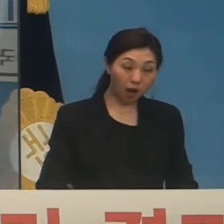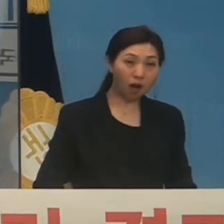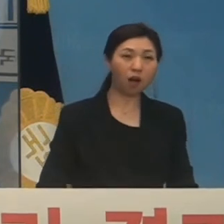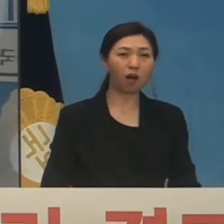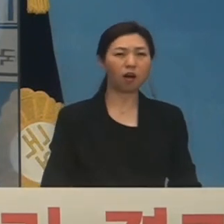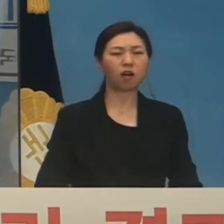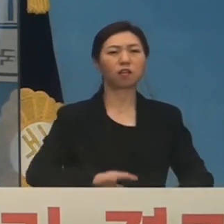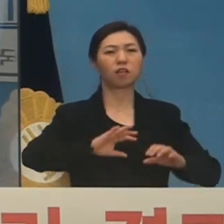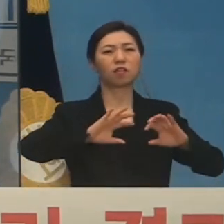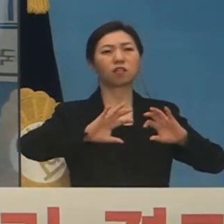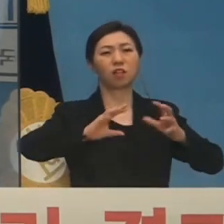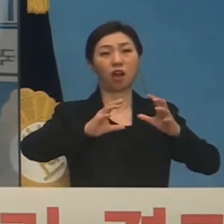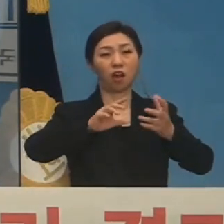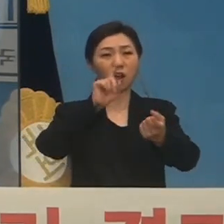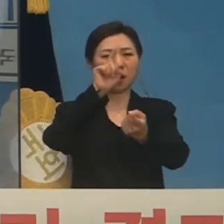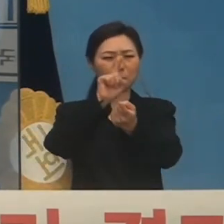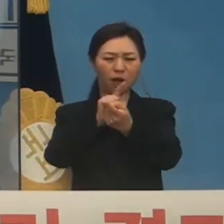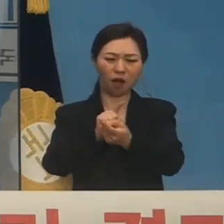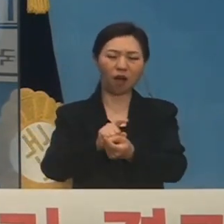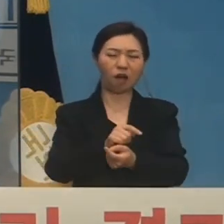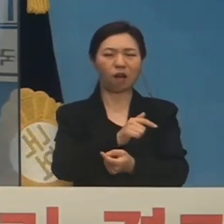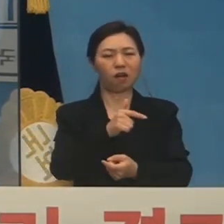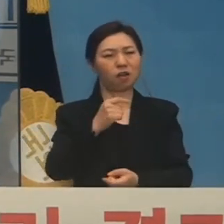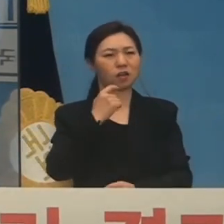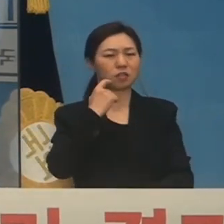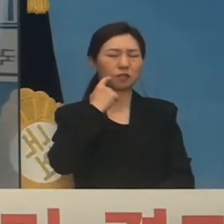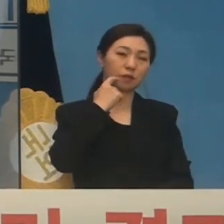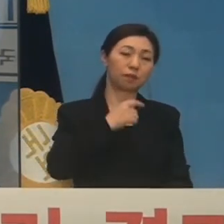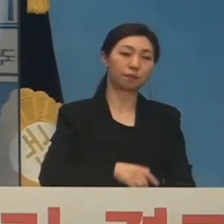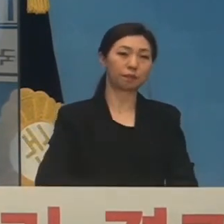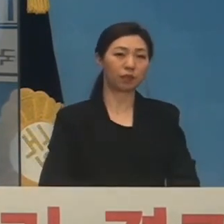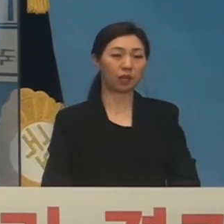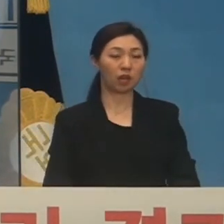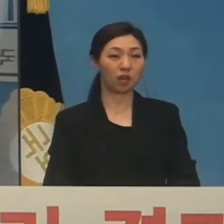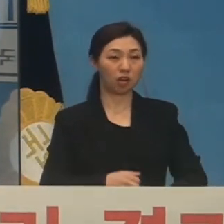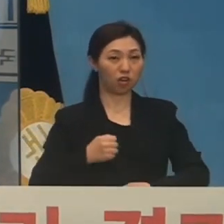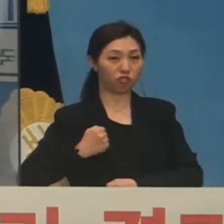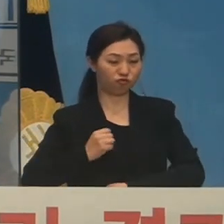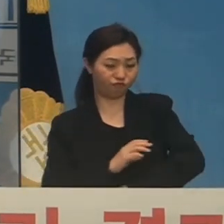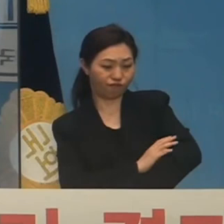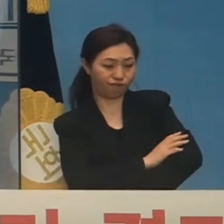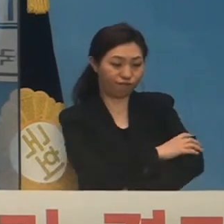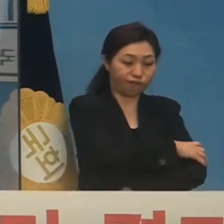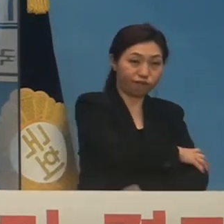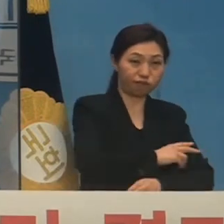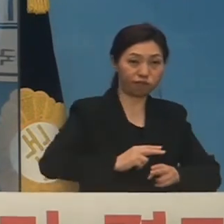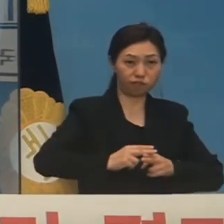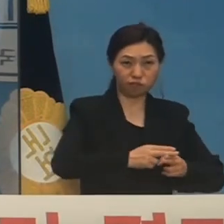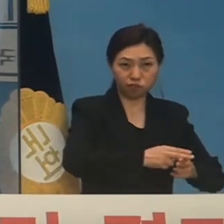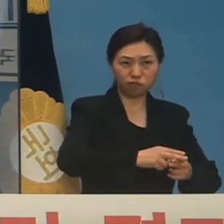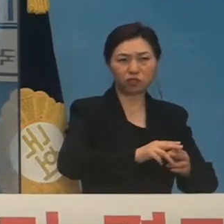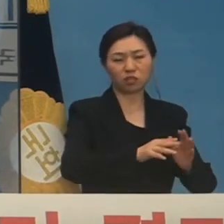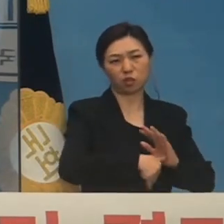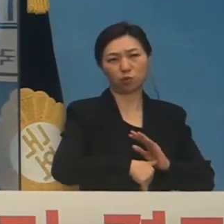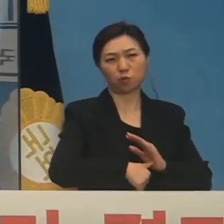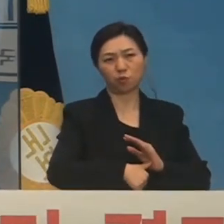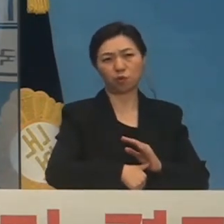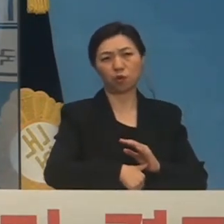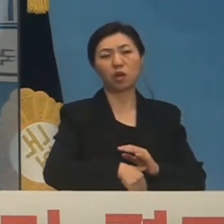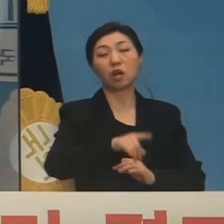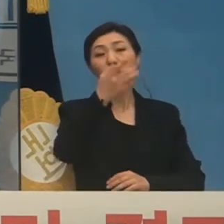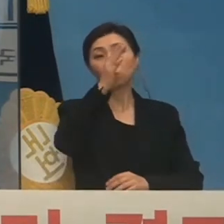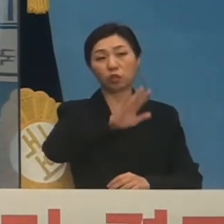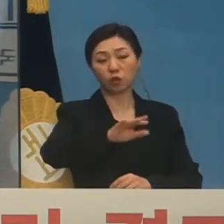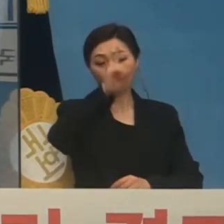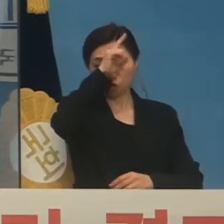꿈에도 몰랐습니다. 그 어목하던 군부 독재 시절에도 이중국가제를 통해 정부가 쌀을 비싸게